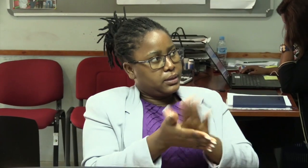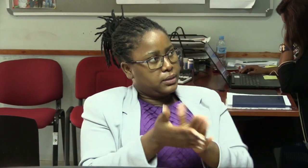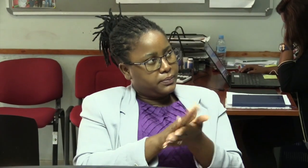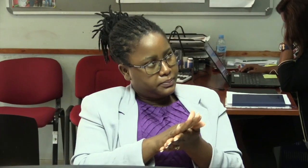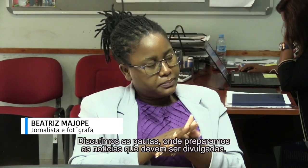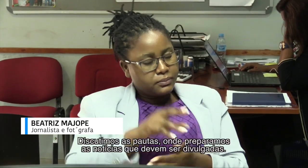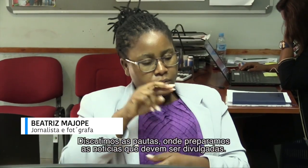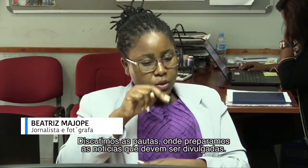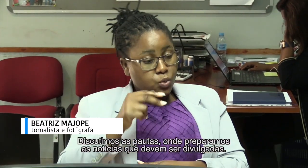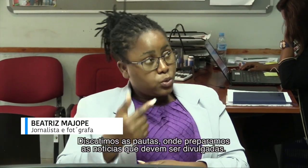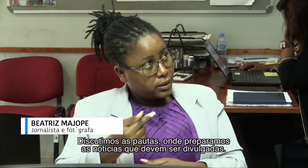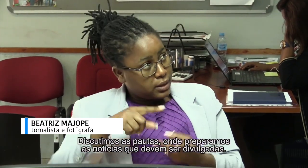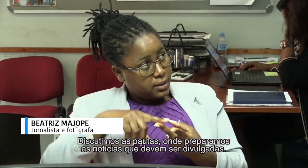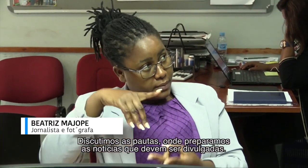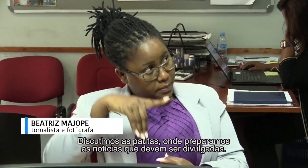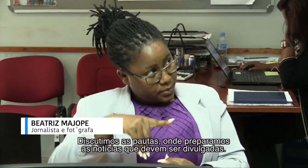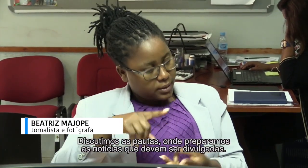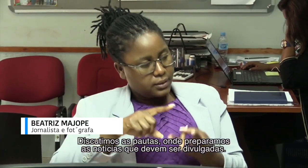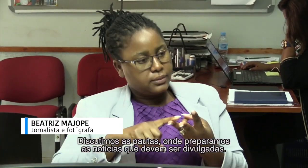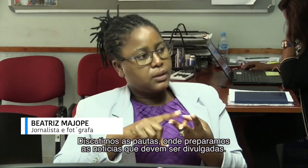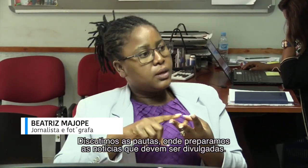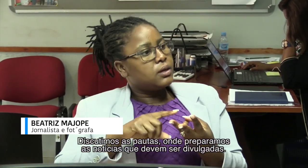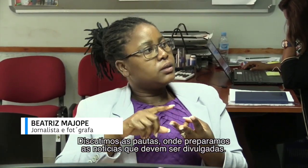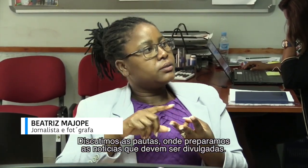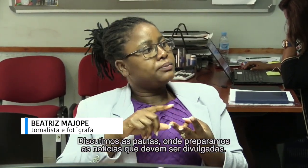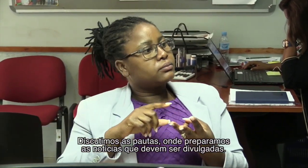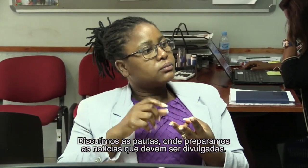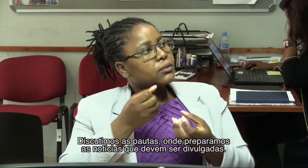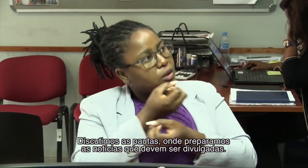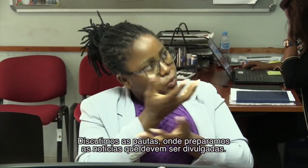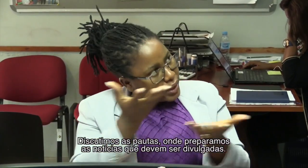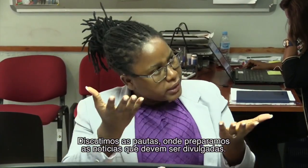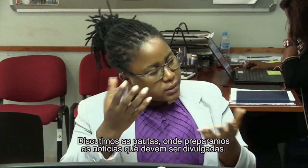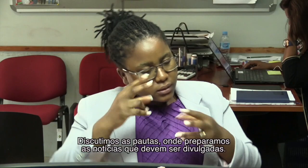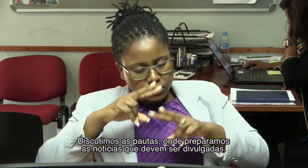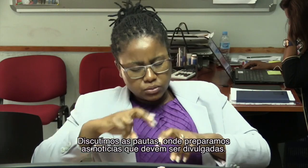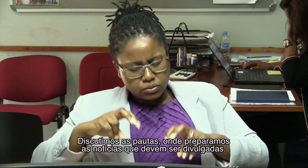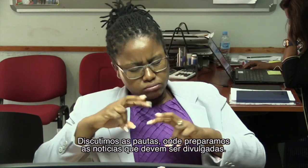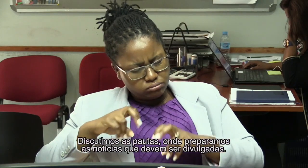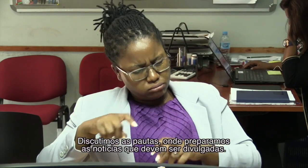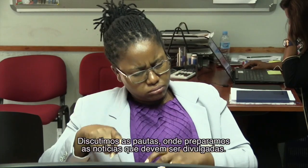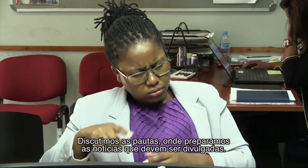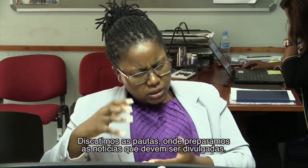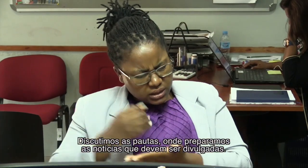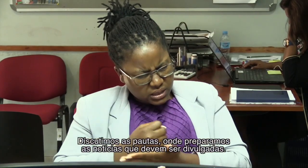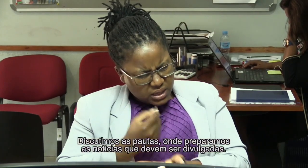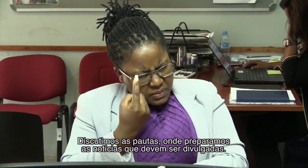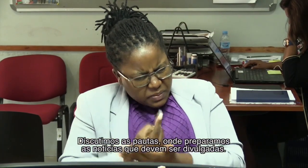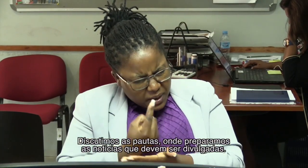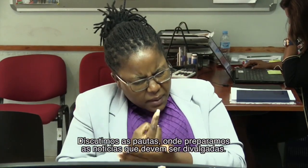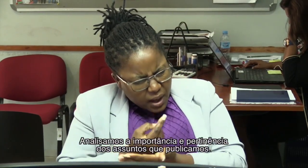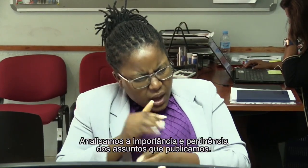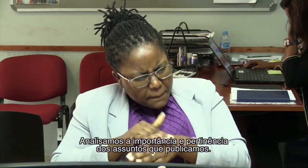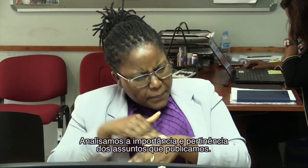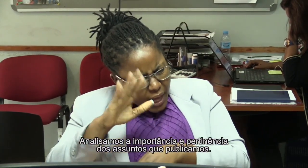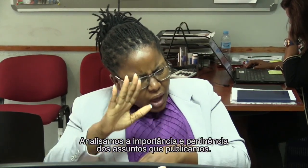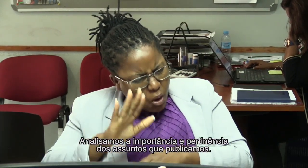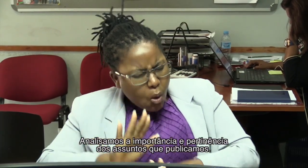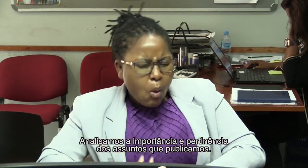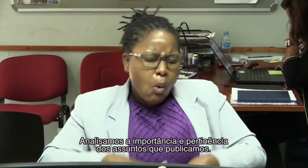Discutimos as pautas, onde preparamos as notícias que devem ser divulgadas. Analisamos